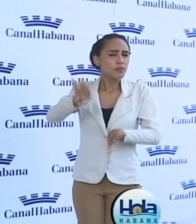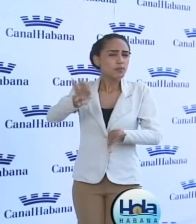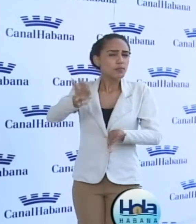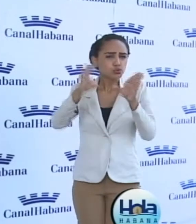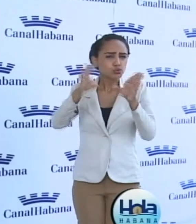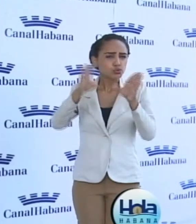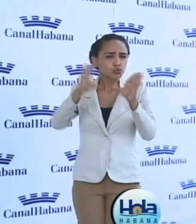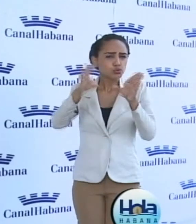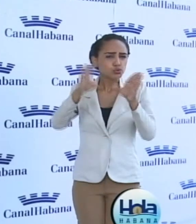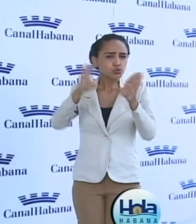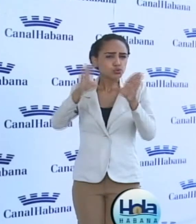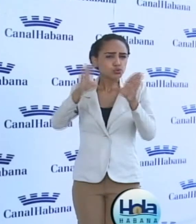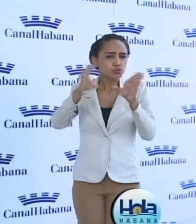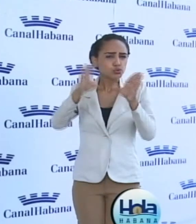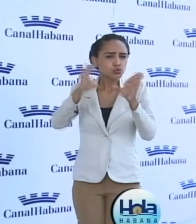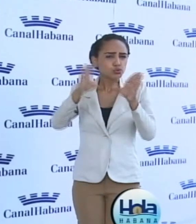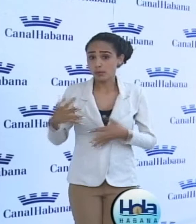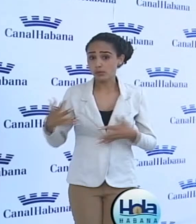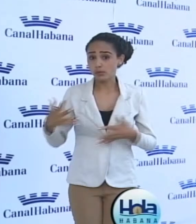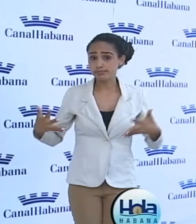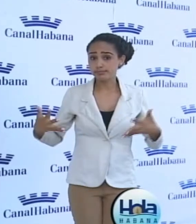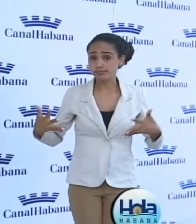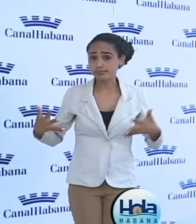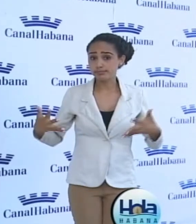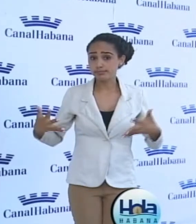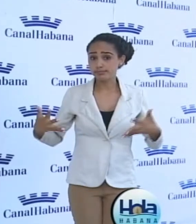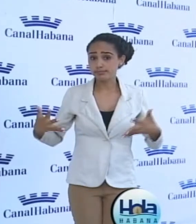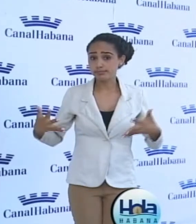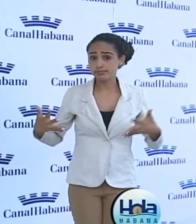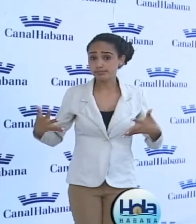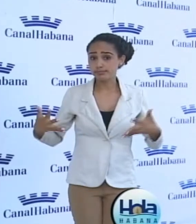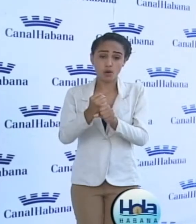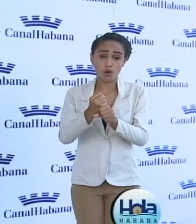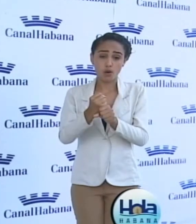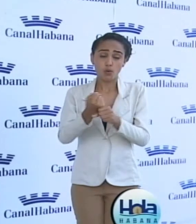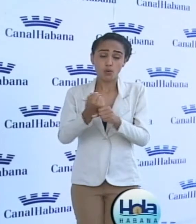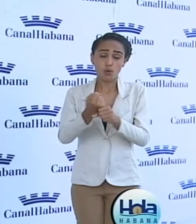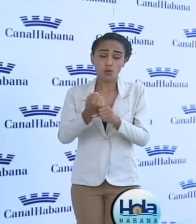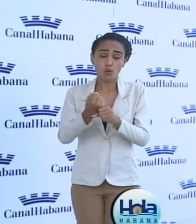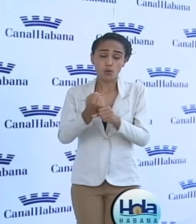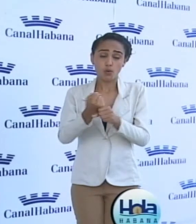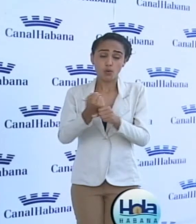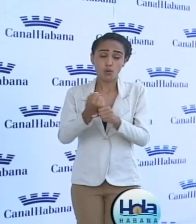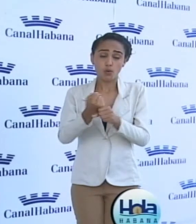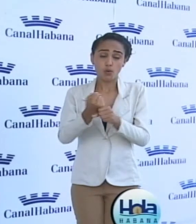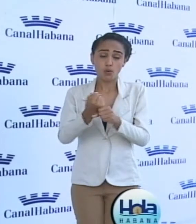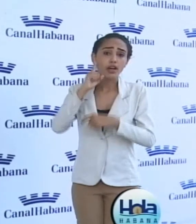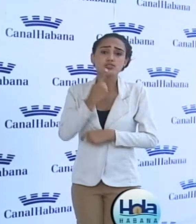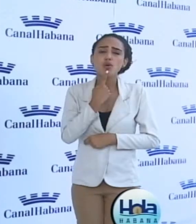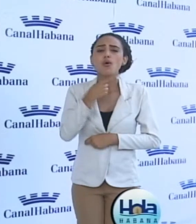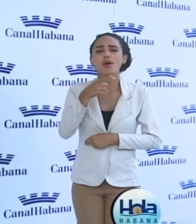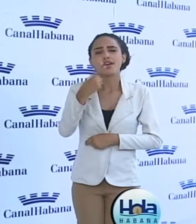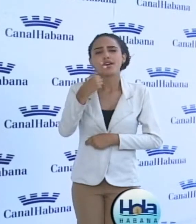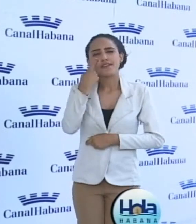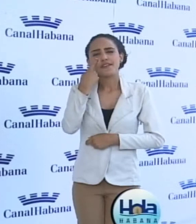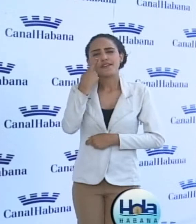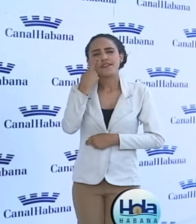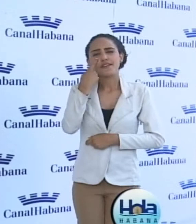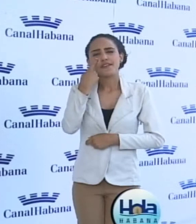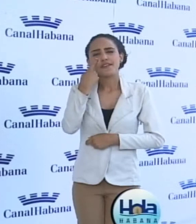y organismos afines en el trabajo con nuestra asociación, y le dieron su visto bueno, reconocieron el valor de este